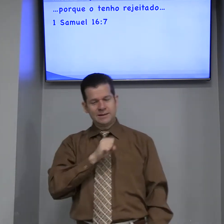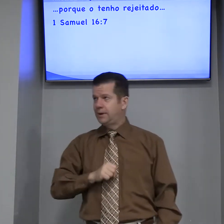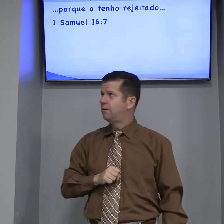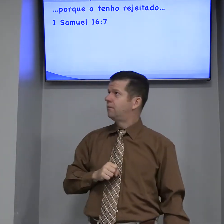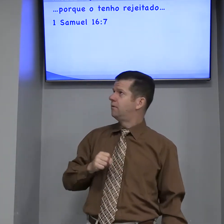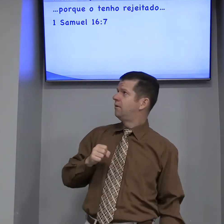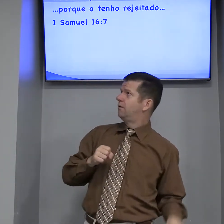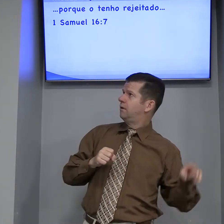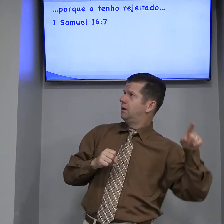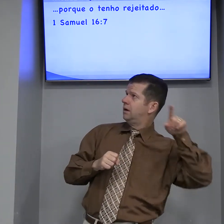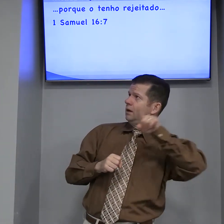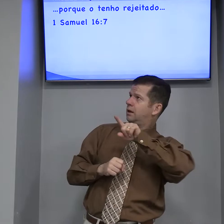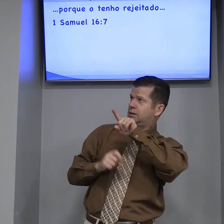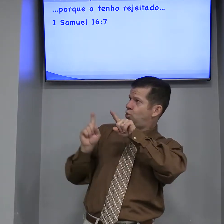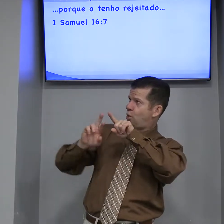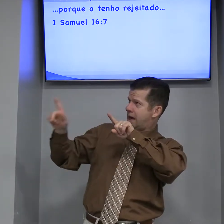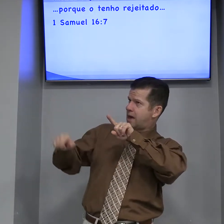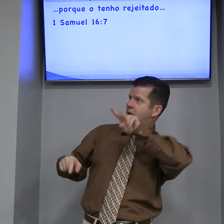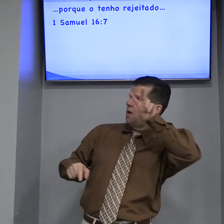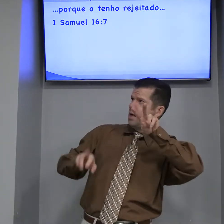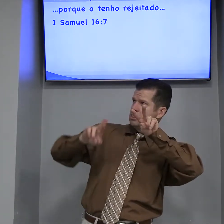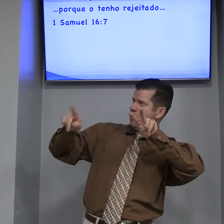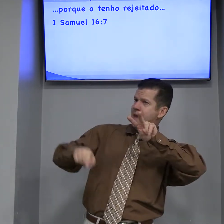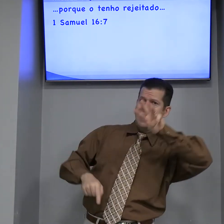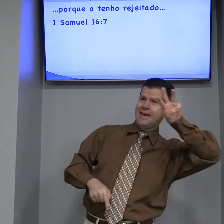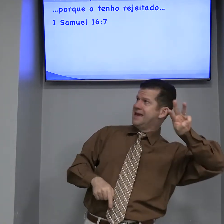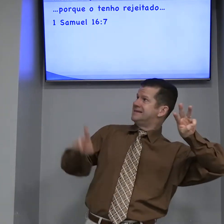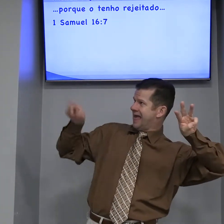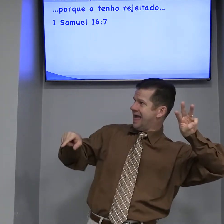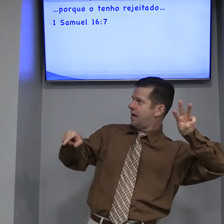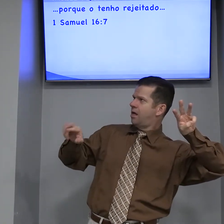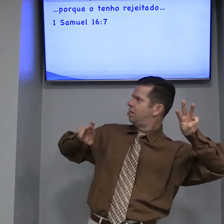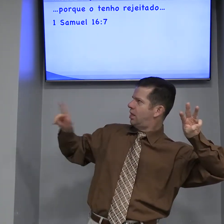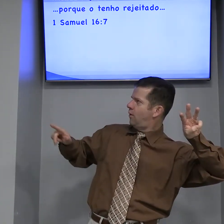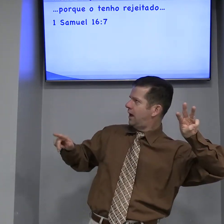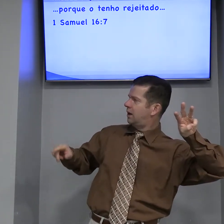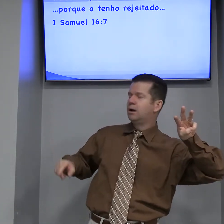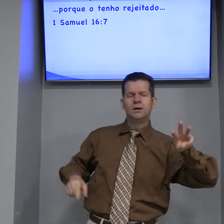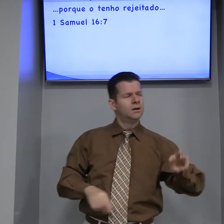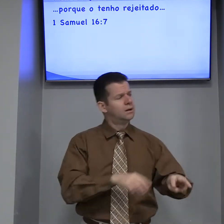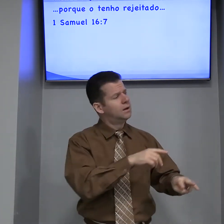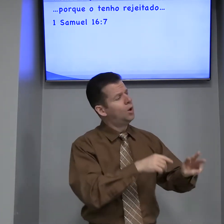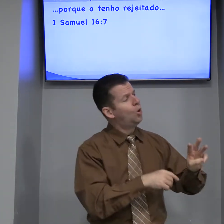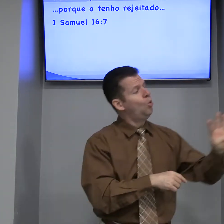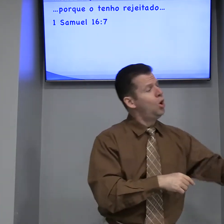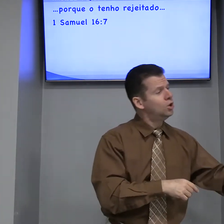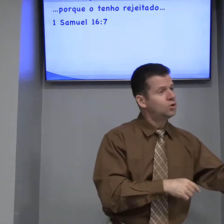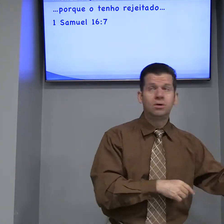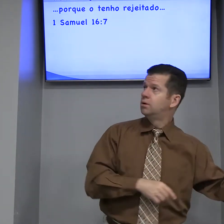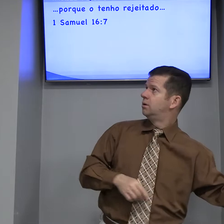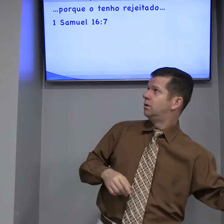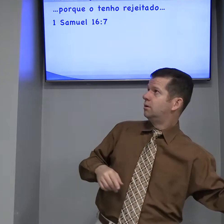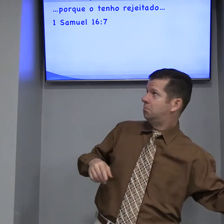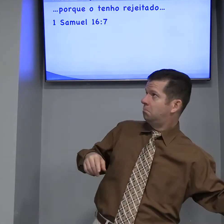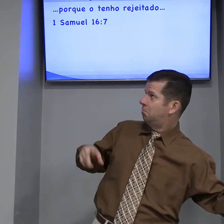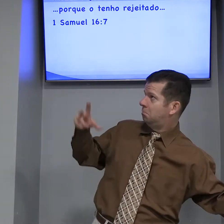Samuel, não é? Não é? Esse é? Não é? O outro?